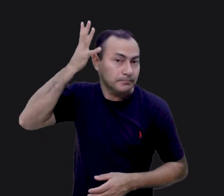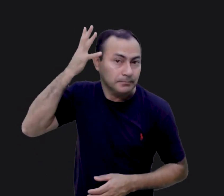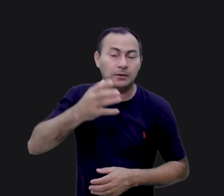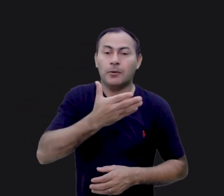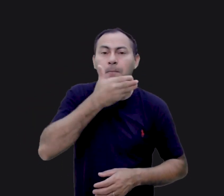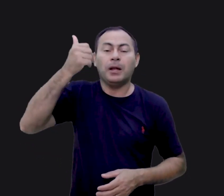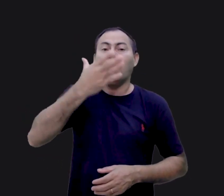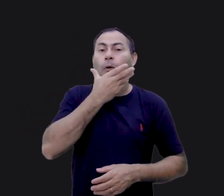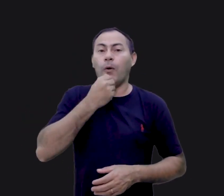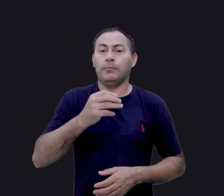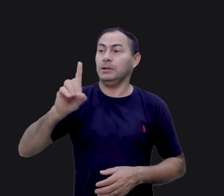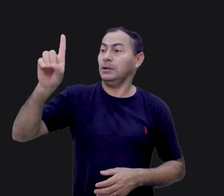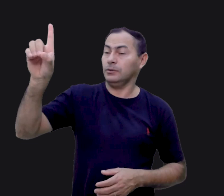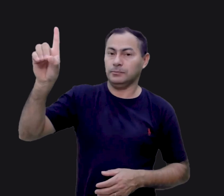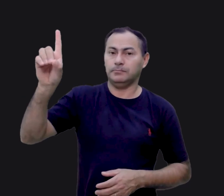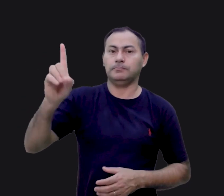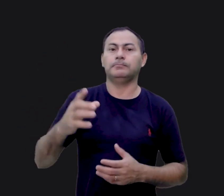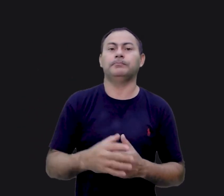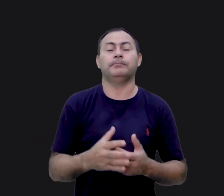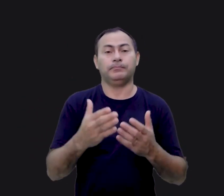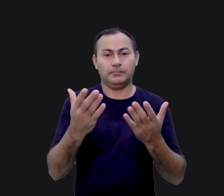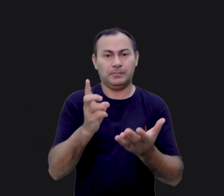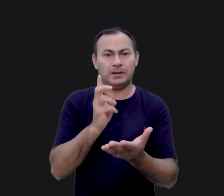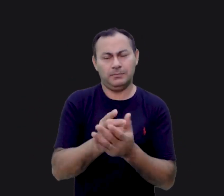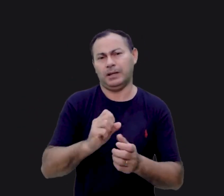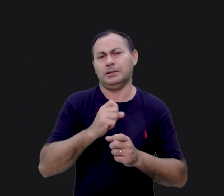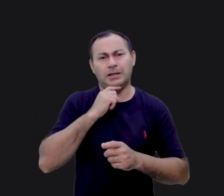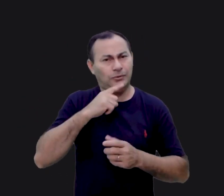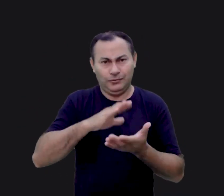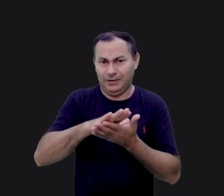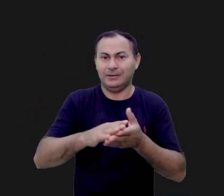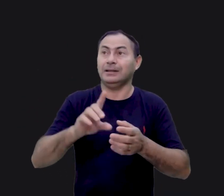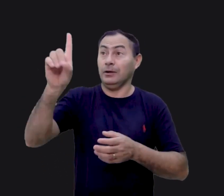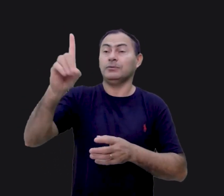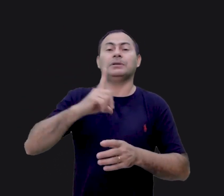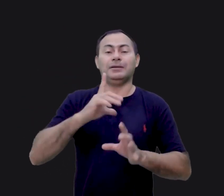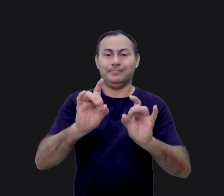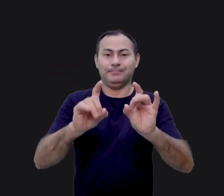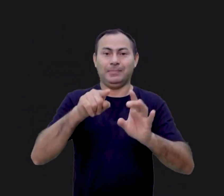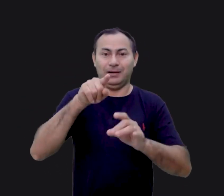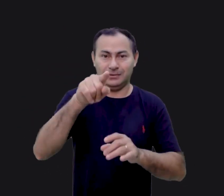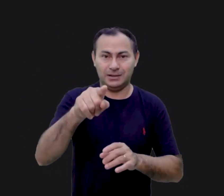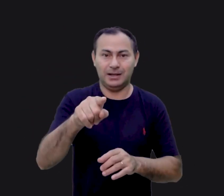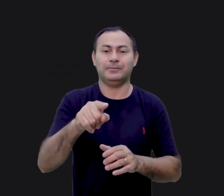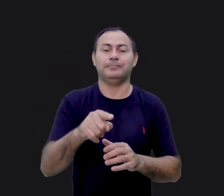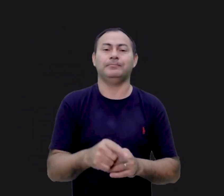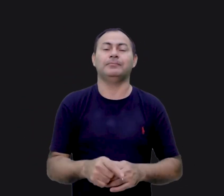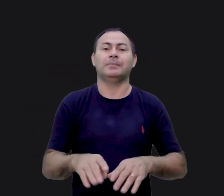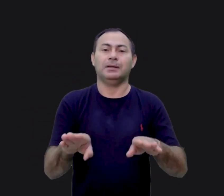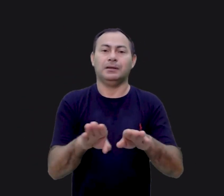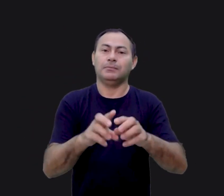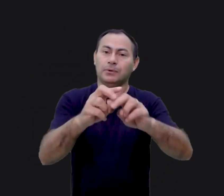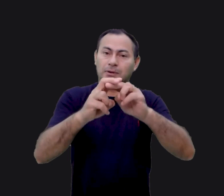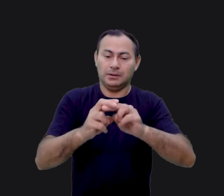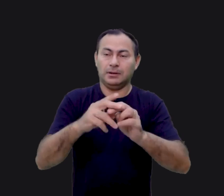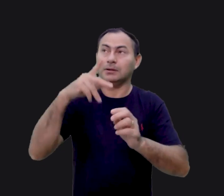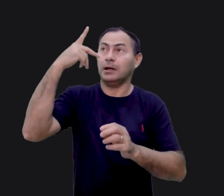sermões do melhor homem de Deus e sem dúvida Deus tem algo especial para você através